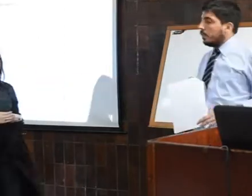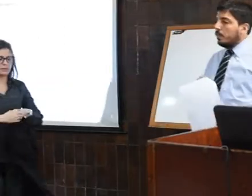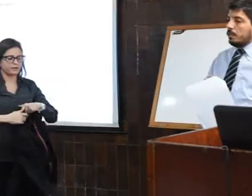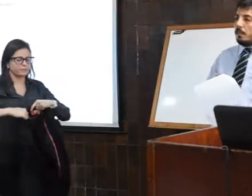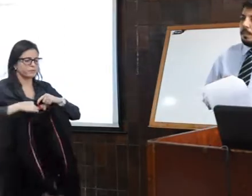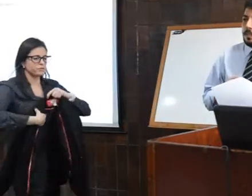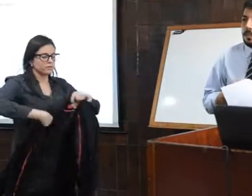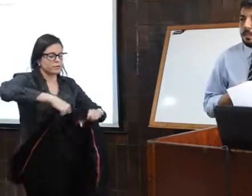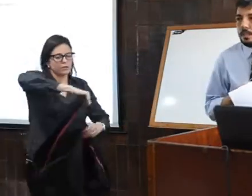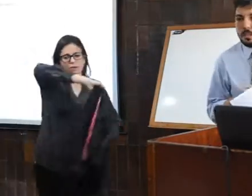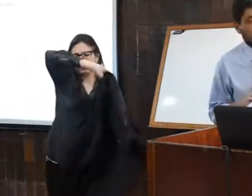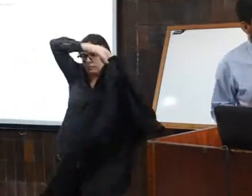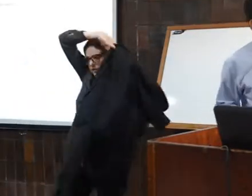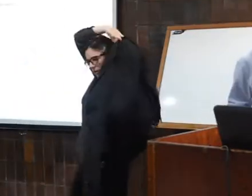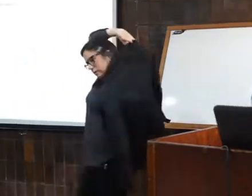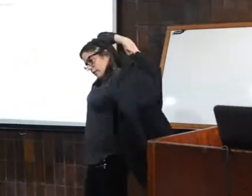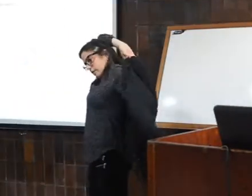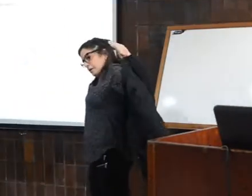ejemplos